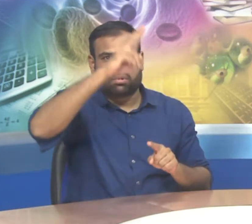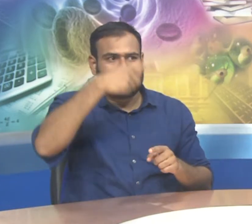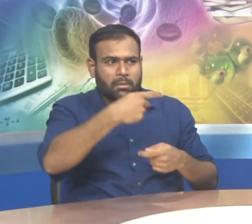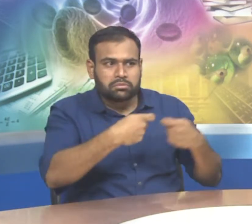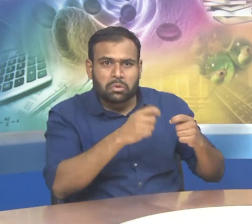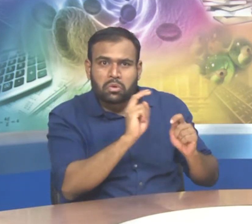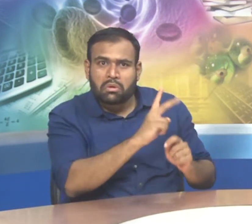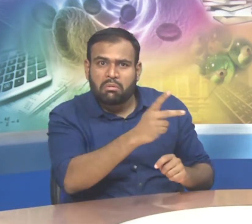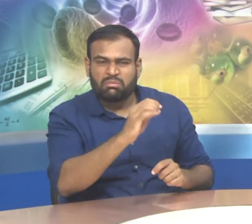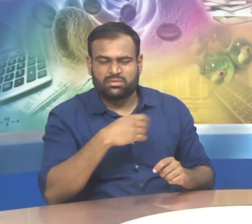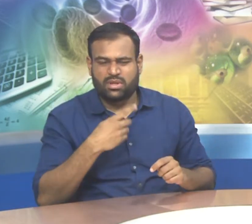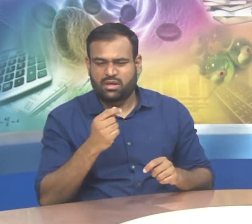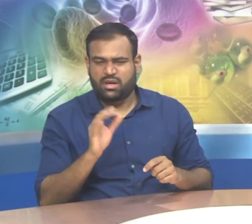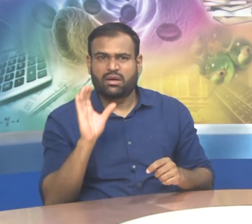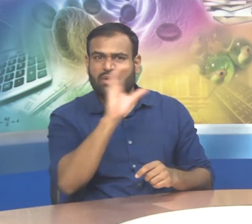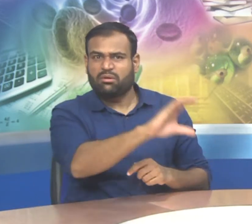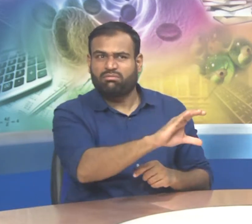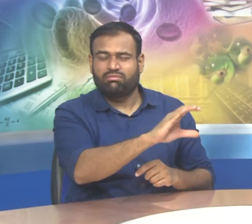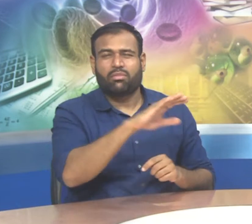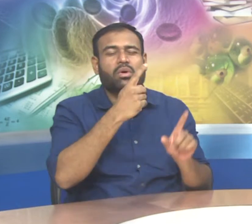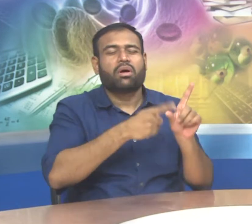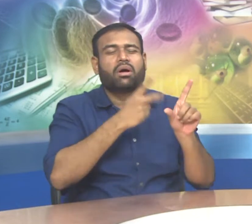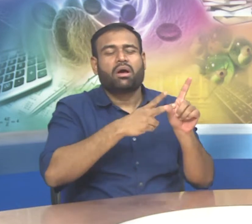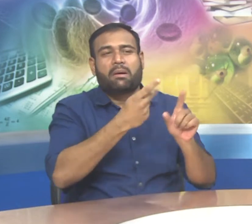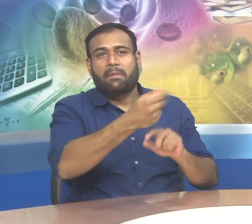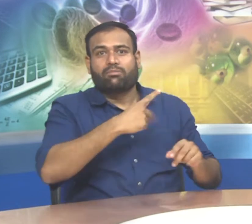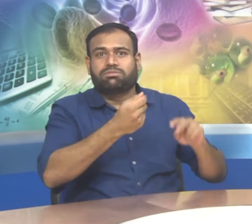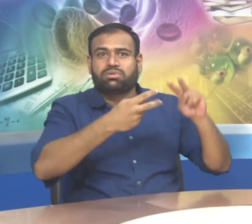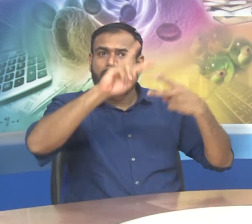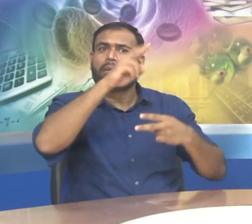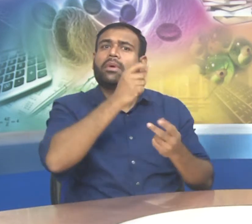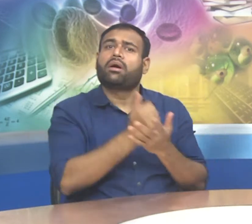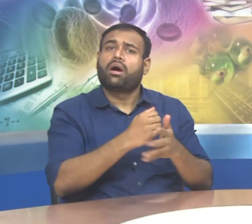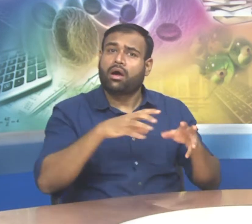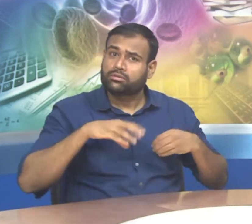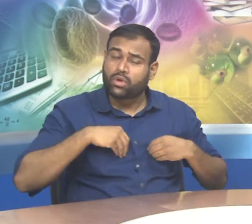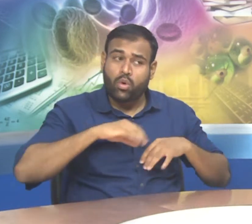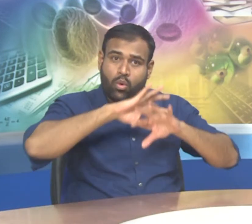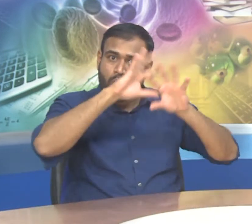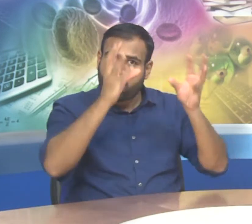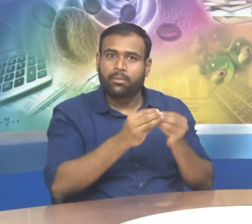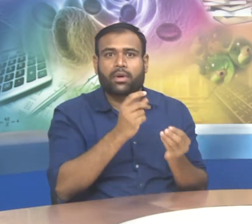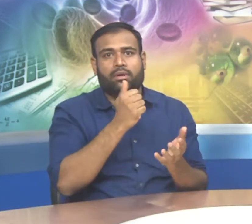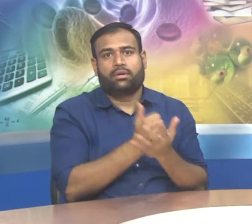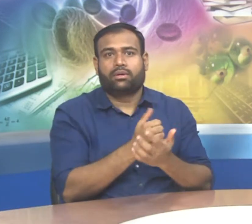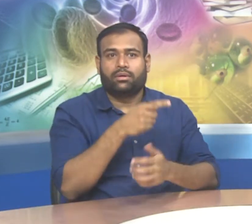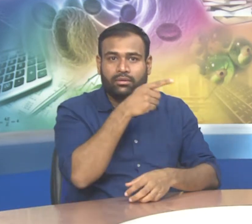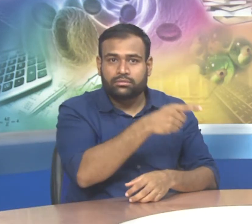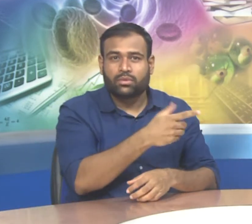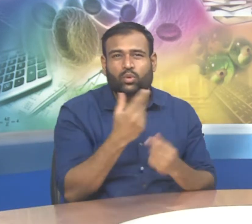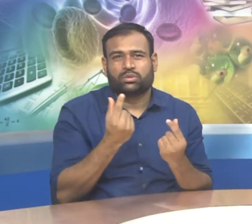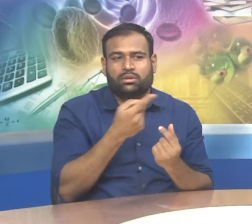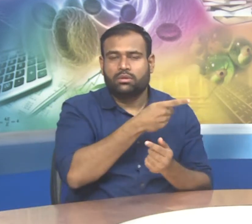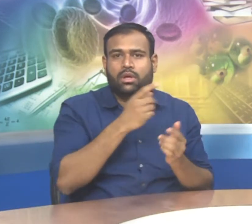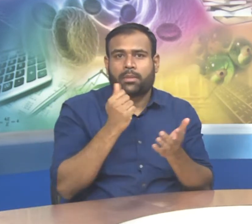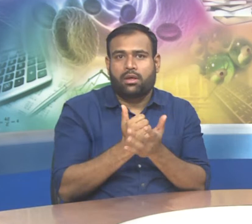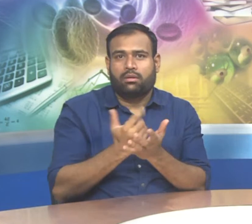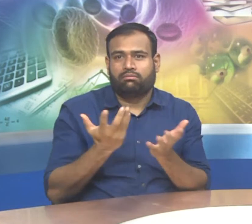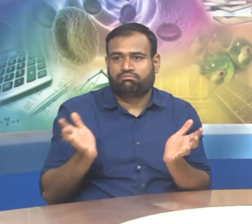And it also facilitates business activities by providing money and certain services